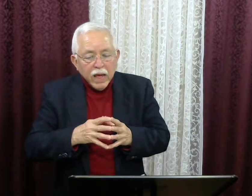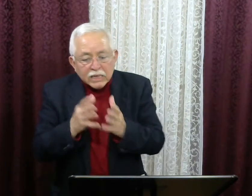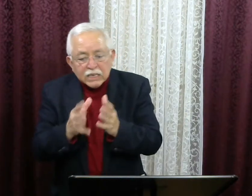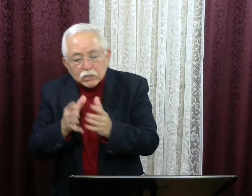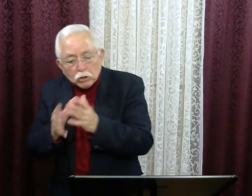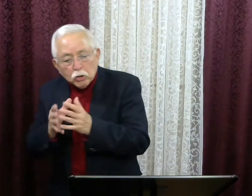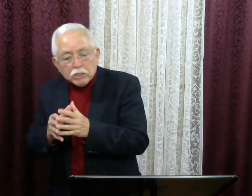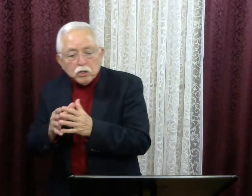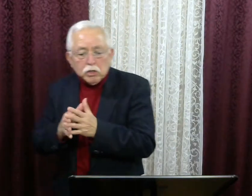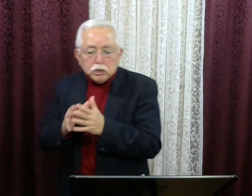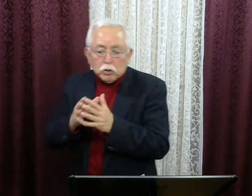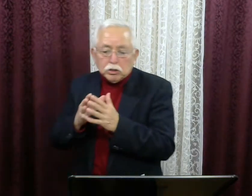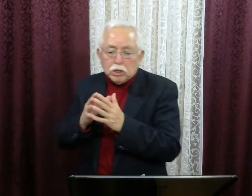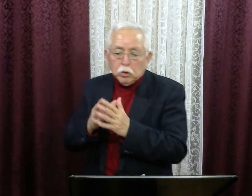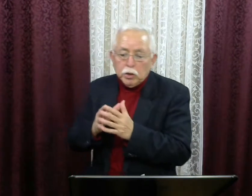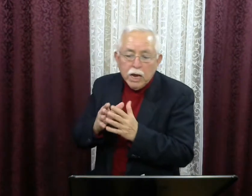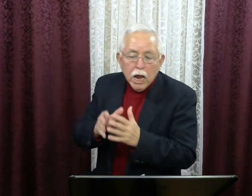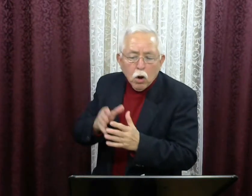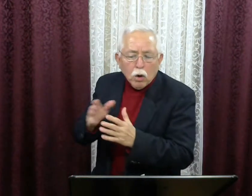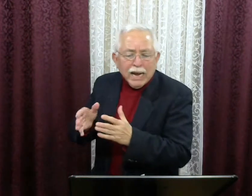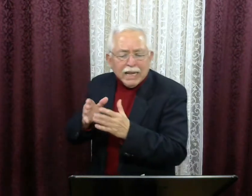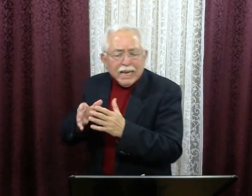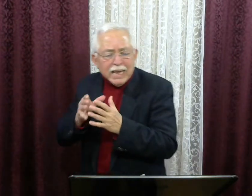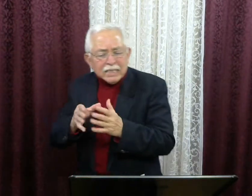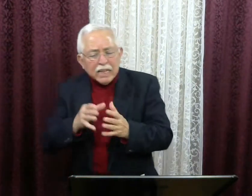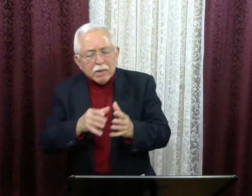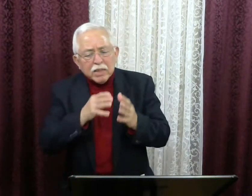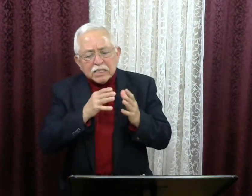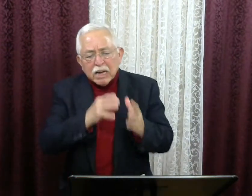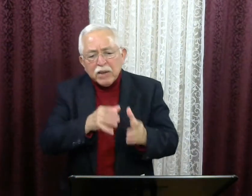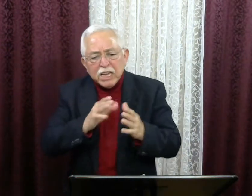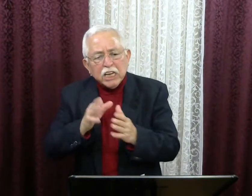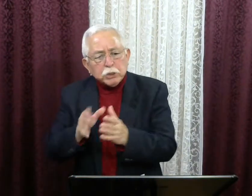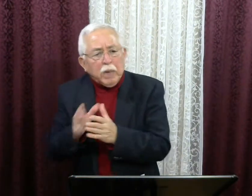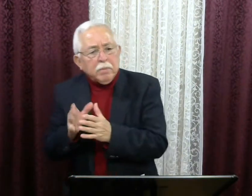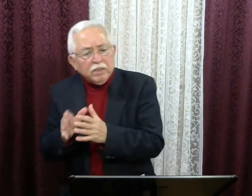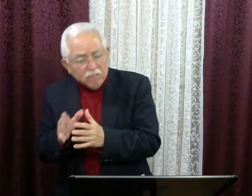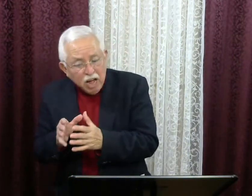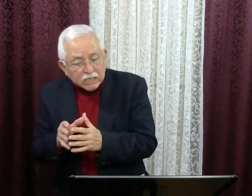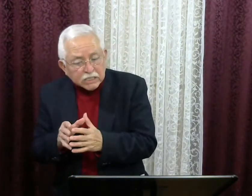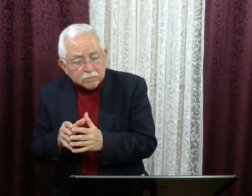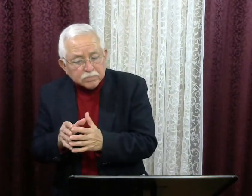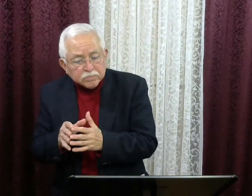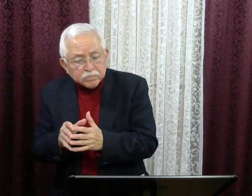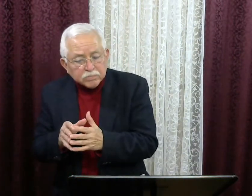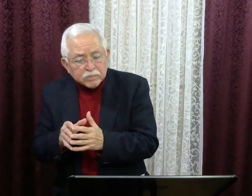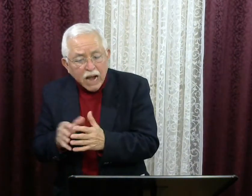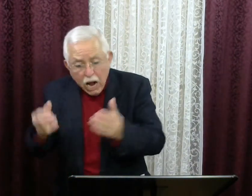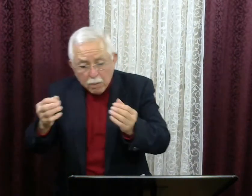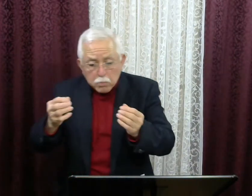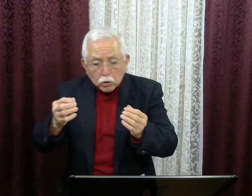Estas dos oraciones constituyen lo que el creyente debe de saber y experimentar. Ambos,